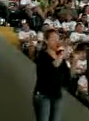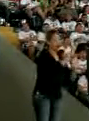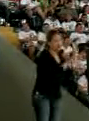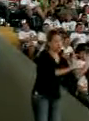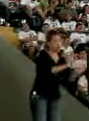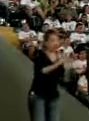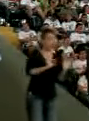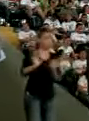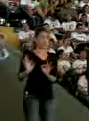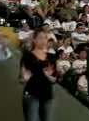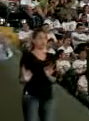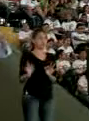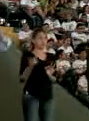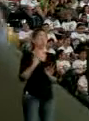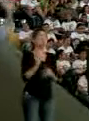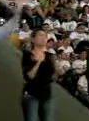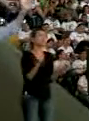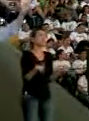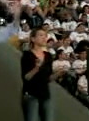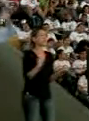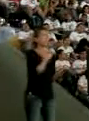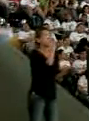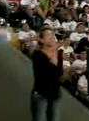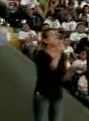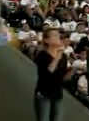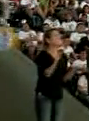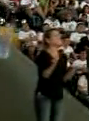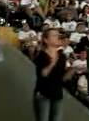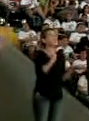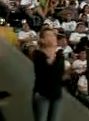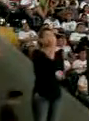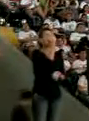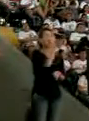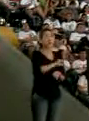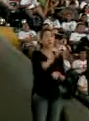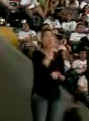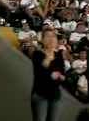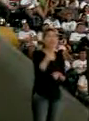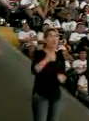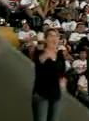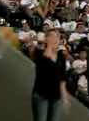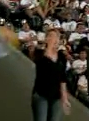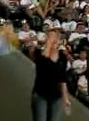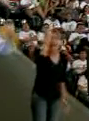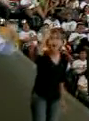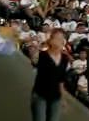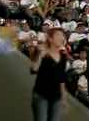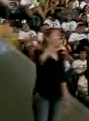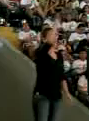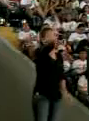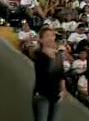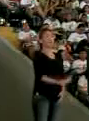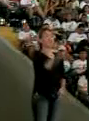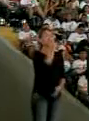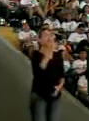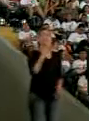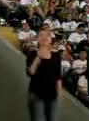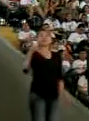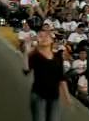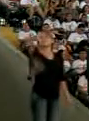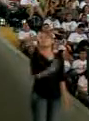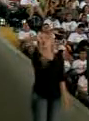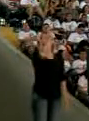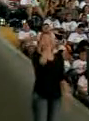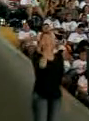percebemos é que, qual foi o grande nome, quem foi que explodiu no Brasil nessa época como salvador da pátria, o